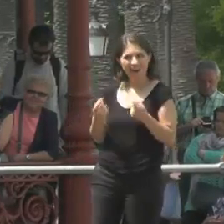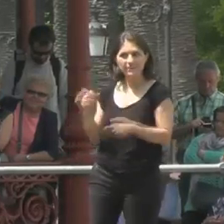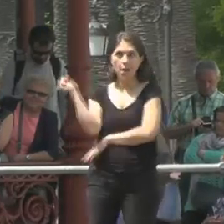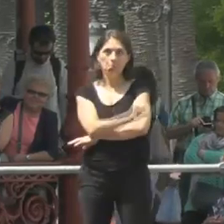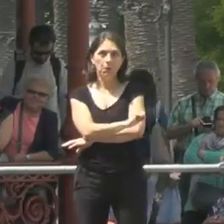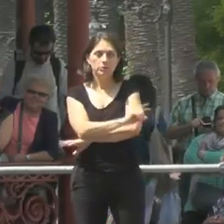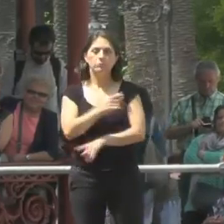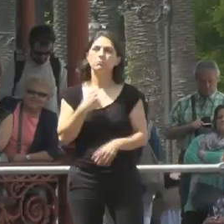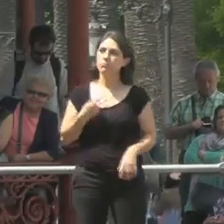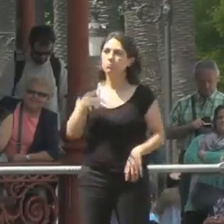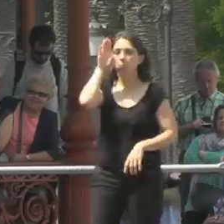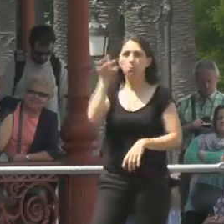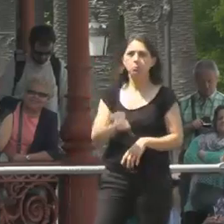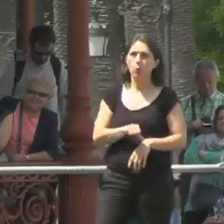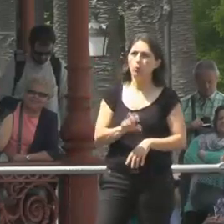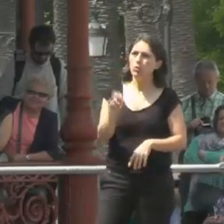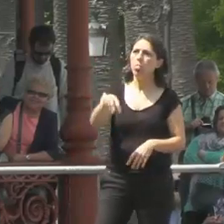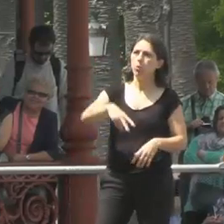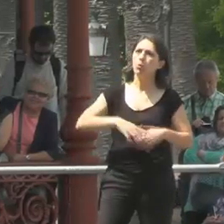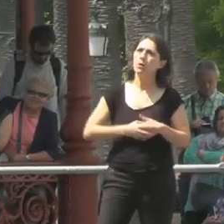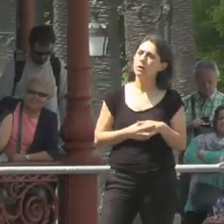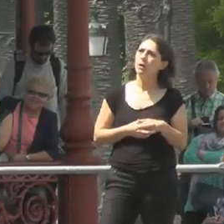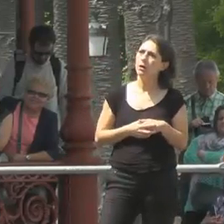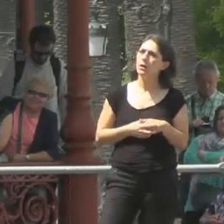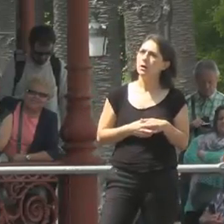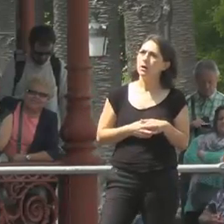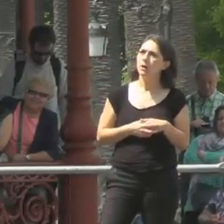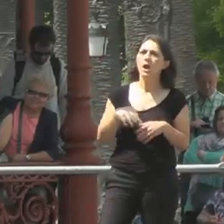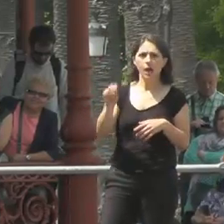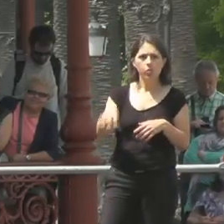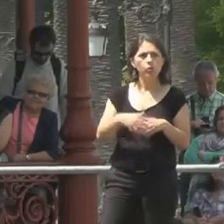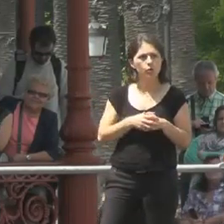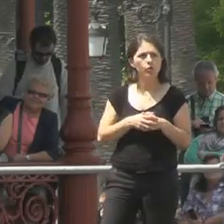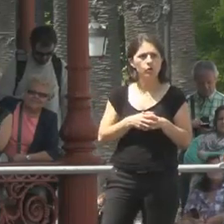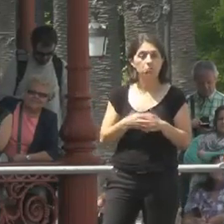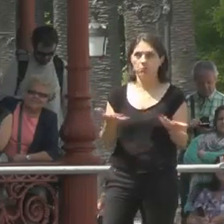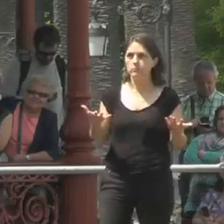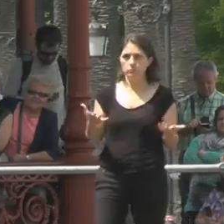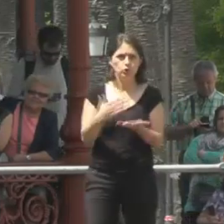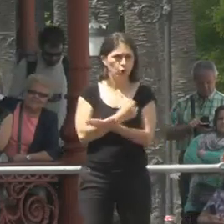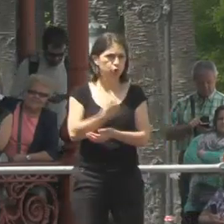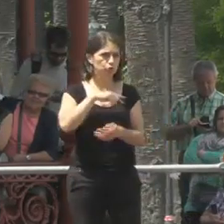oyes la frase y dices, oye, pues qué razón tiene este hombre, ¿no? Es todo el mundo en su